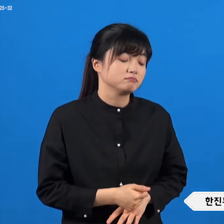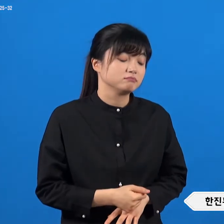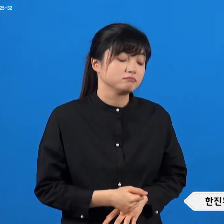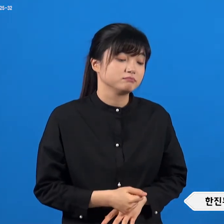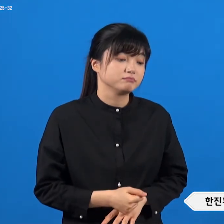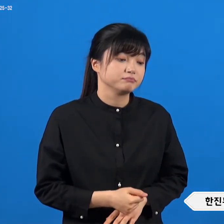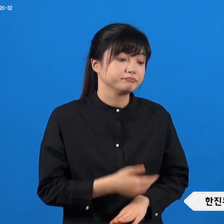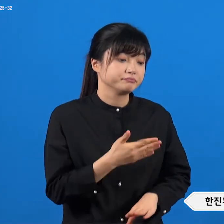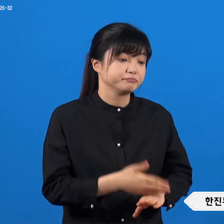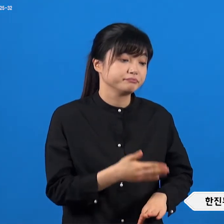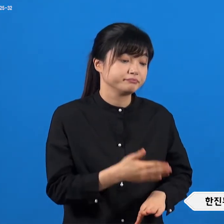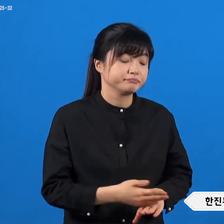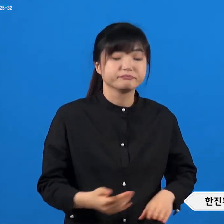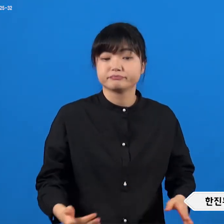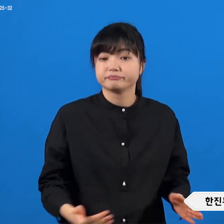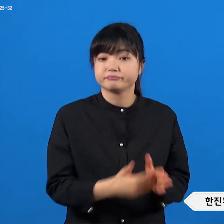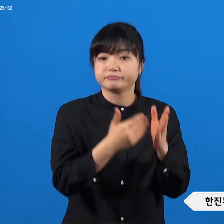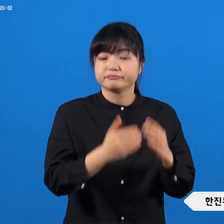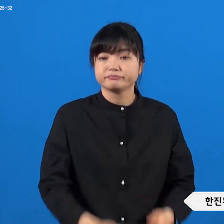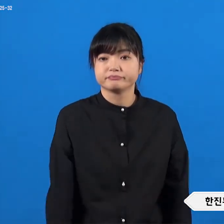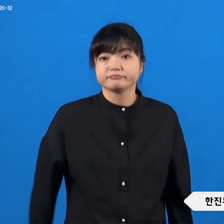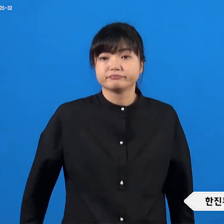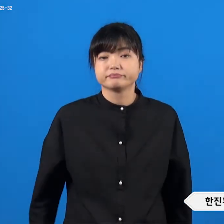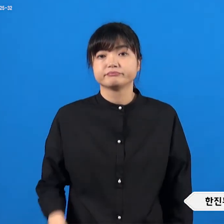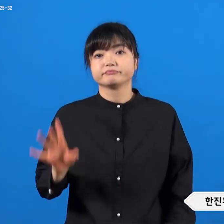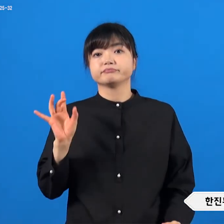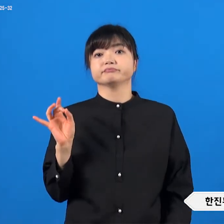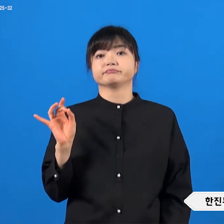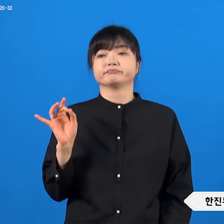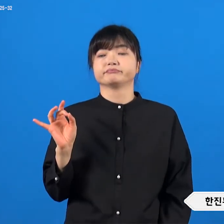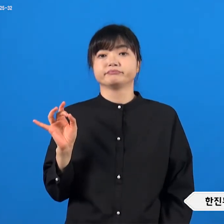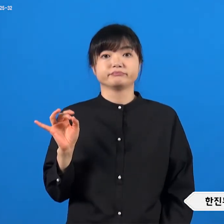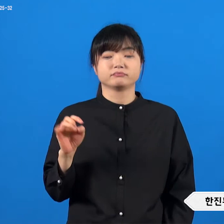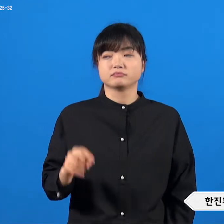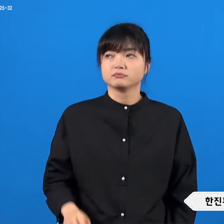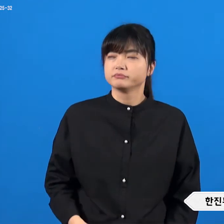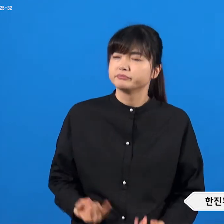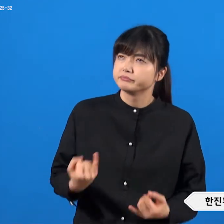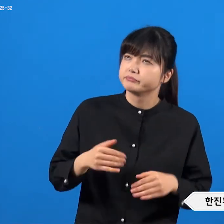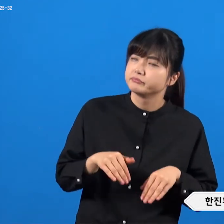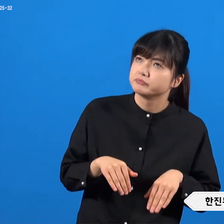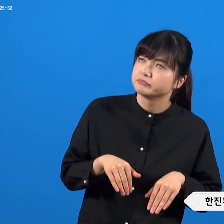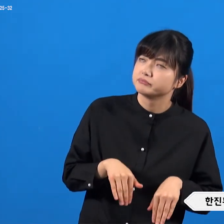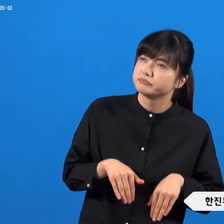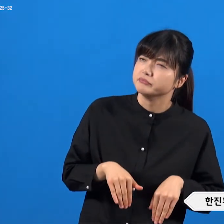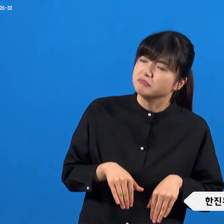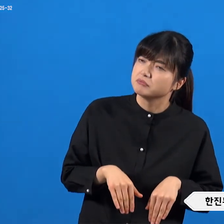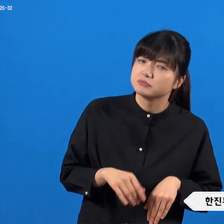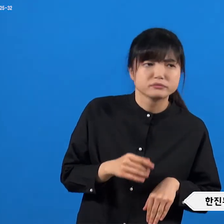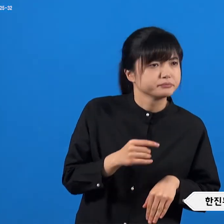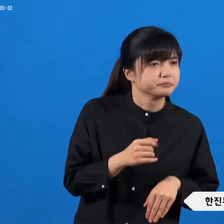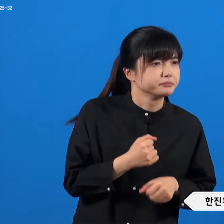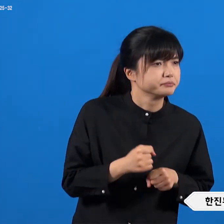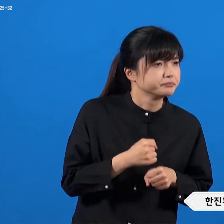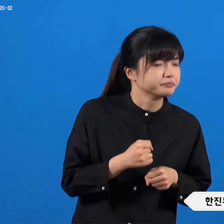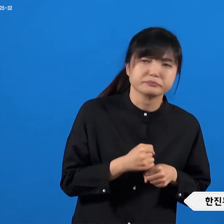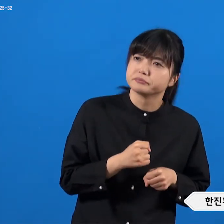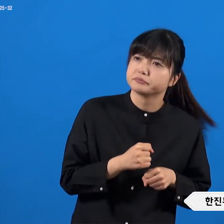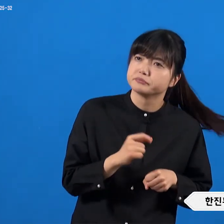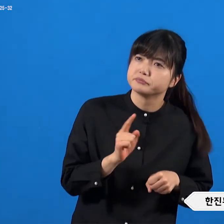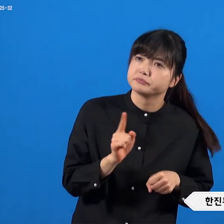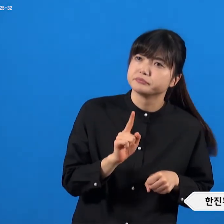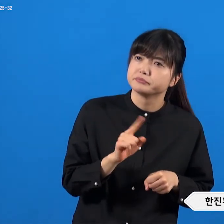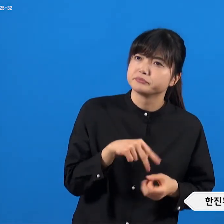왕은 고맙다고 하고는 그 다음에 아무 액션이 없습니다. 신하가 돌아가지 않고